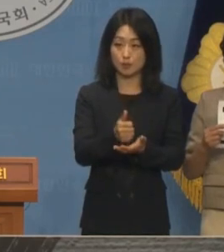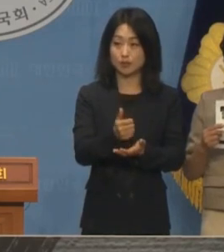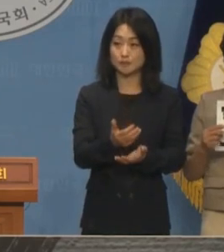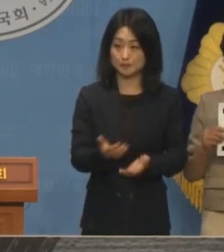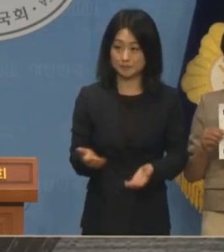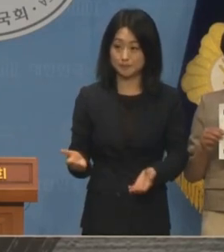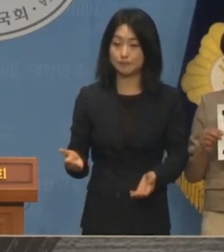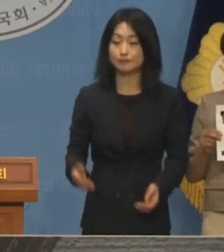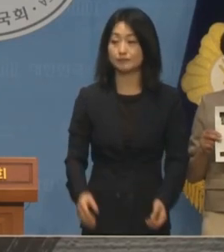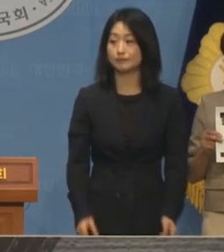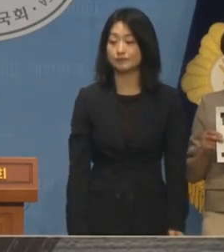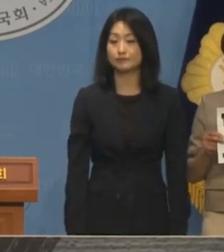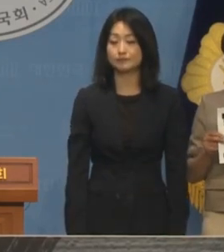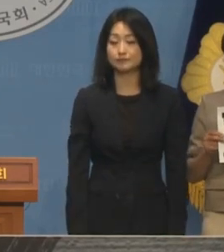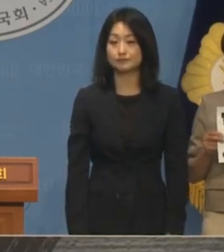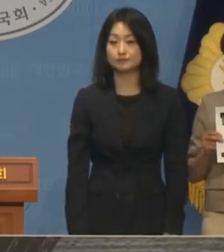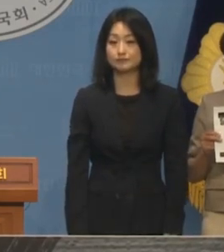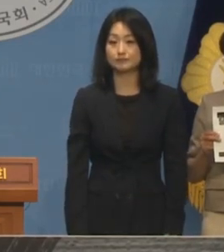들어보겠습니다.